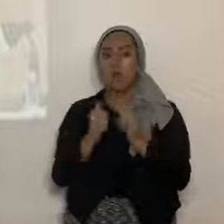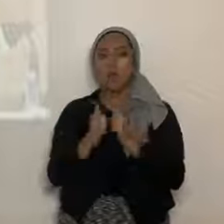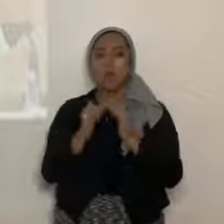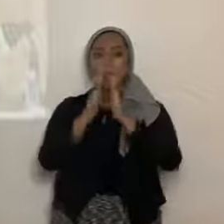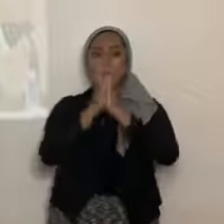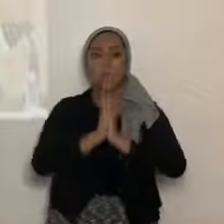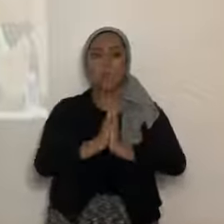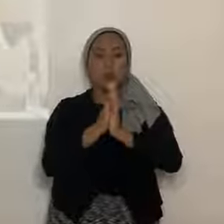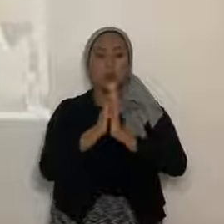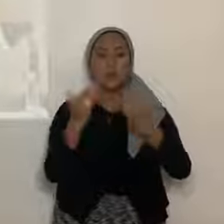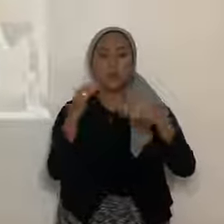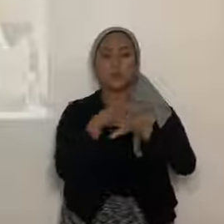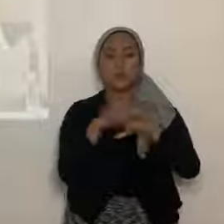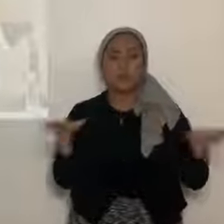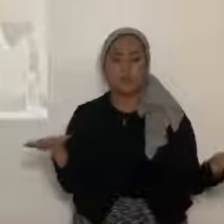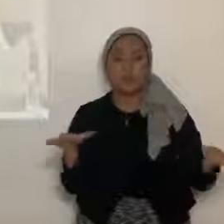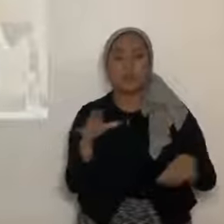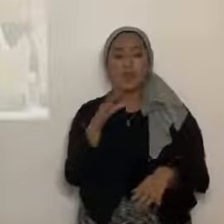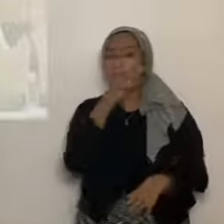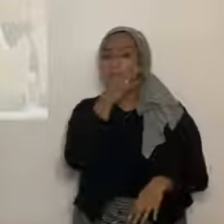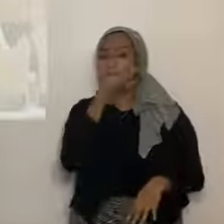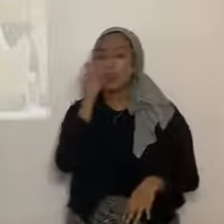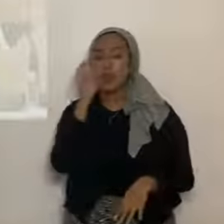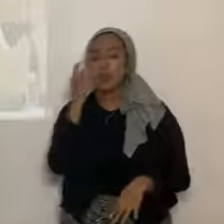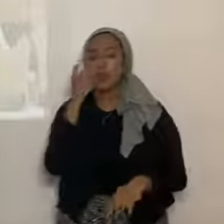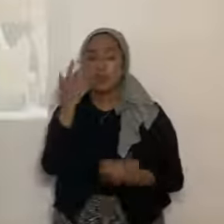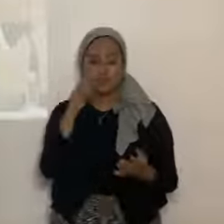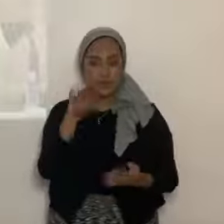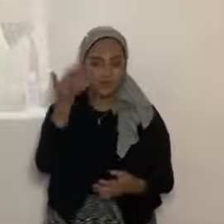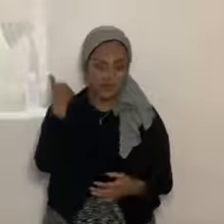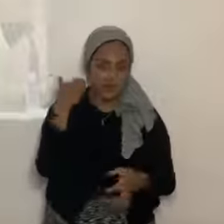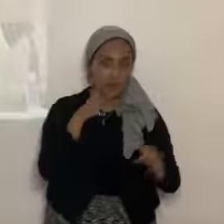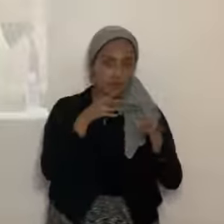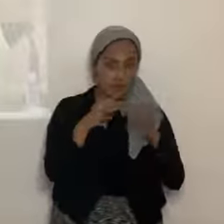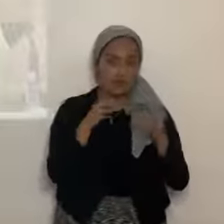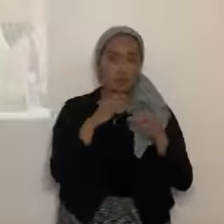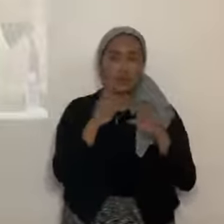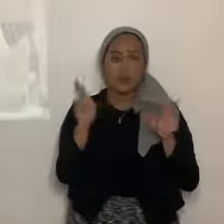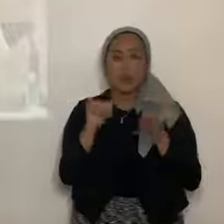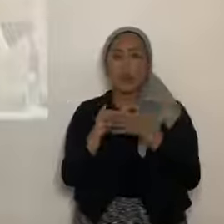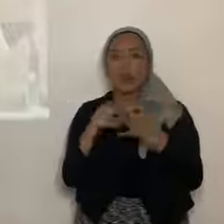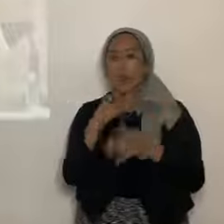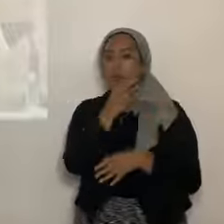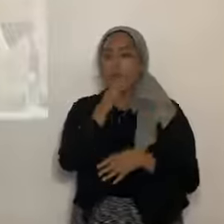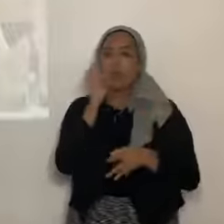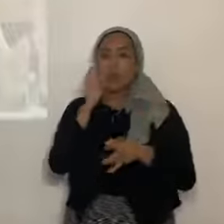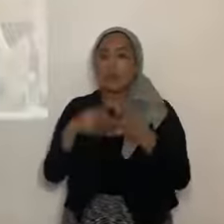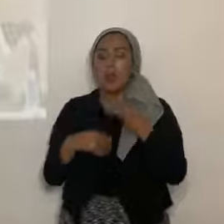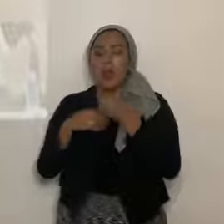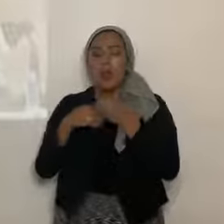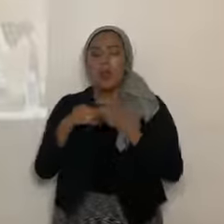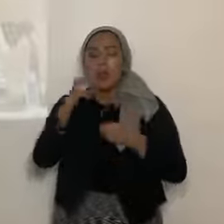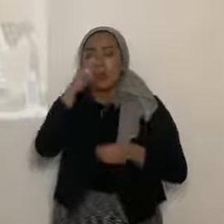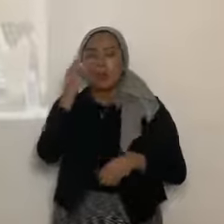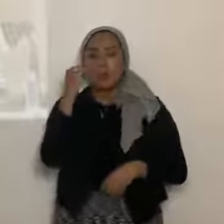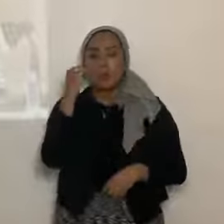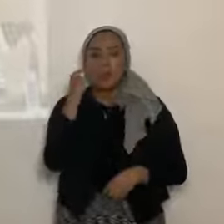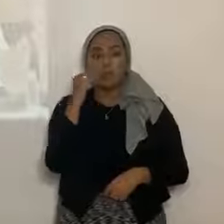Punto. Lo del ayuno ya lo vimos. Eso está agregado. Porque si no, entonces, o sea, no está lo del ayuno en